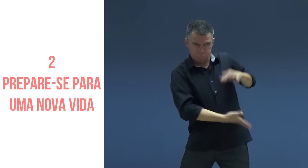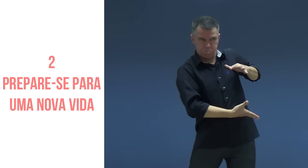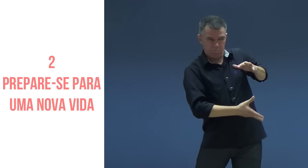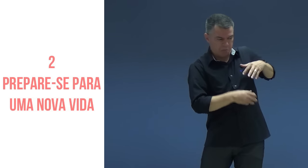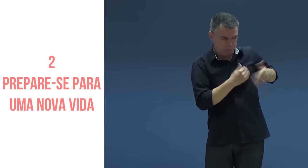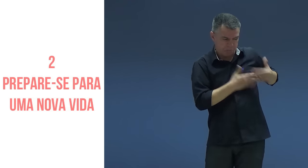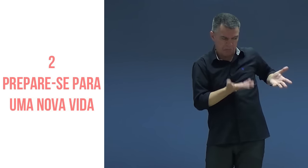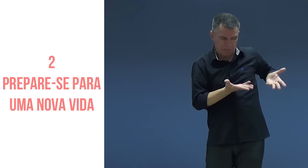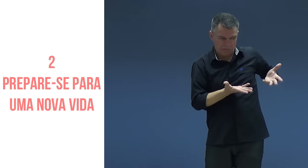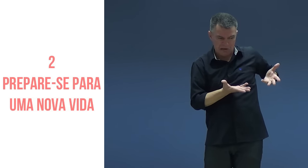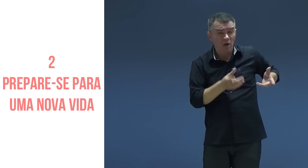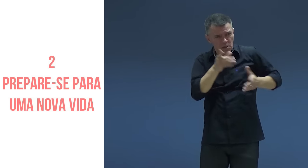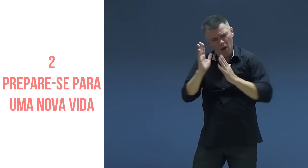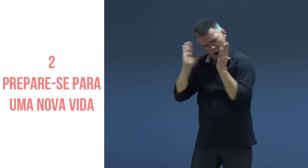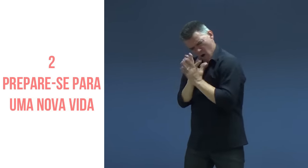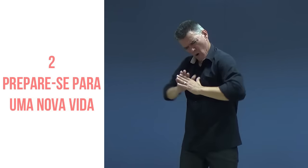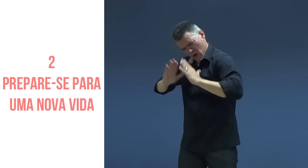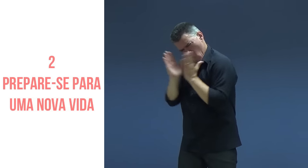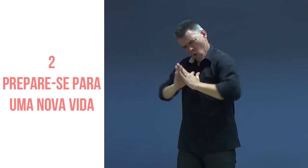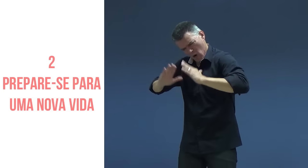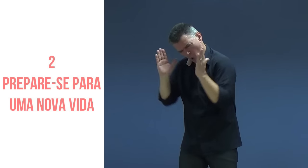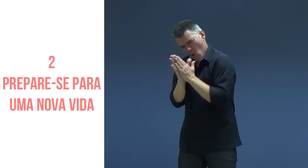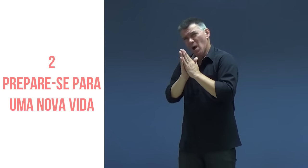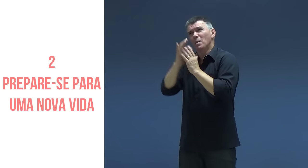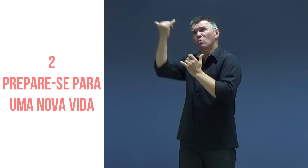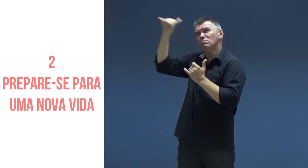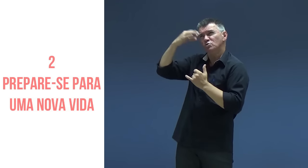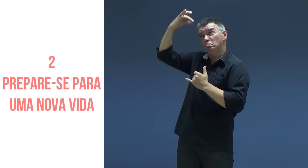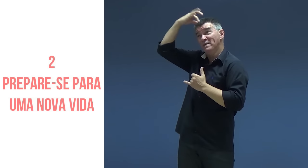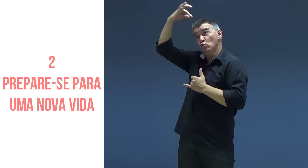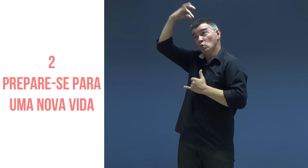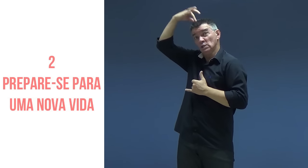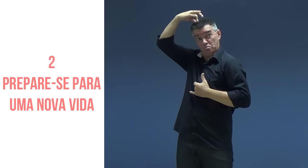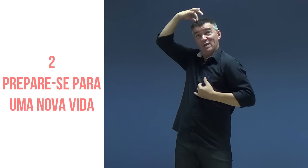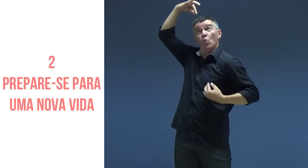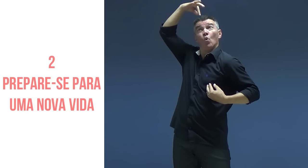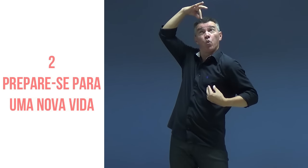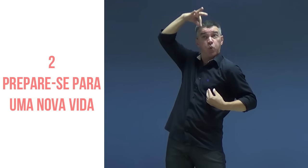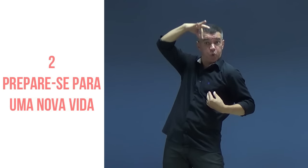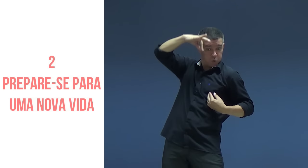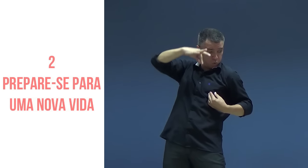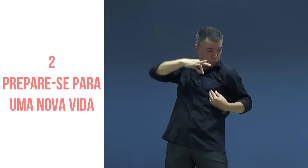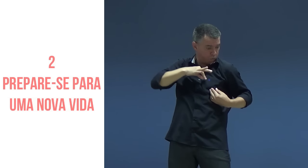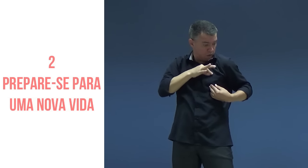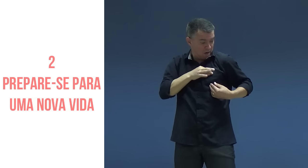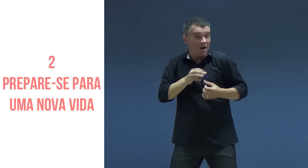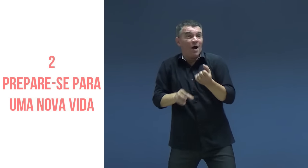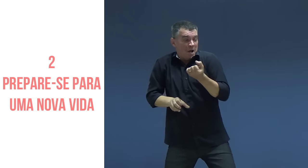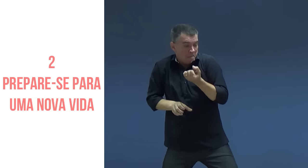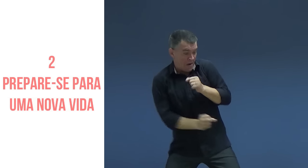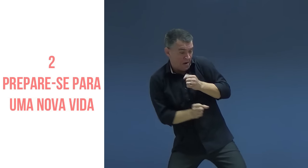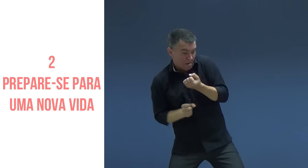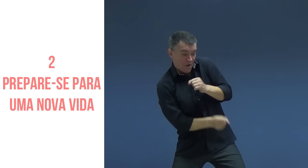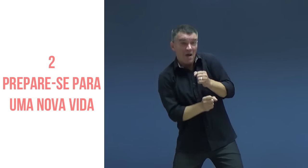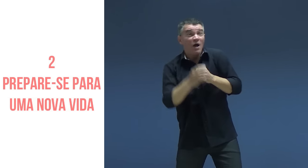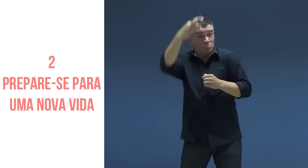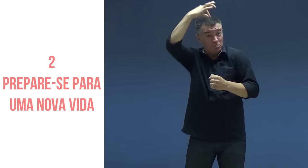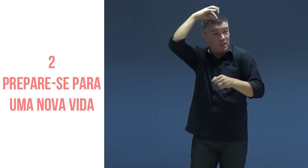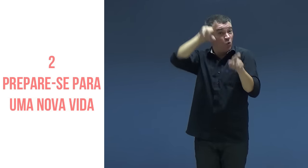ali acontecendo e aumentando a sua vida, não vai estar na hora. Né? Peça para que o Espírito de Deus venha. E parece